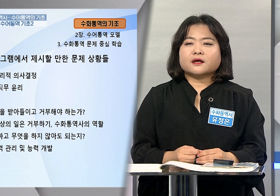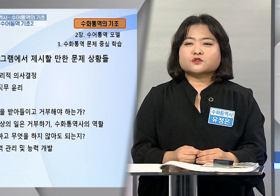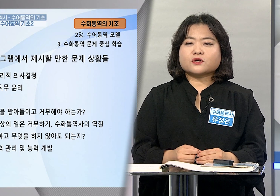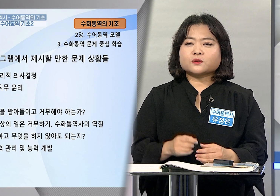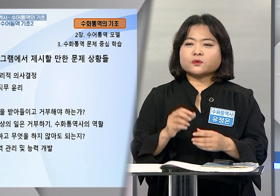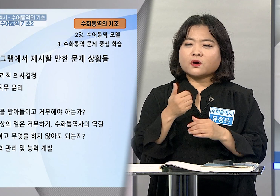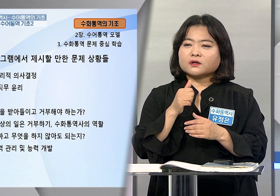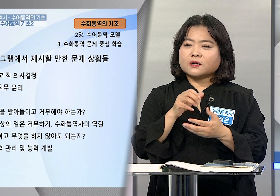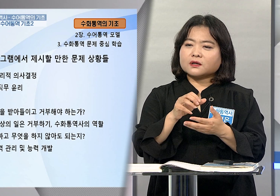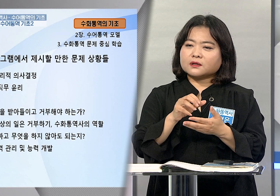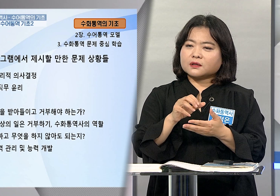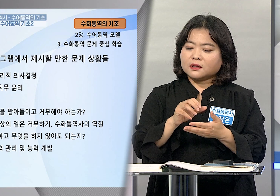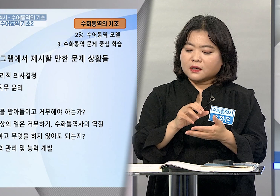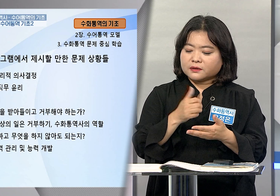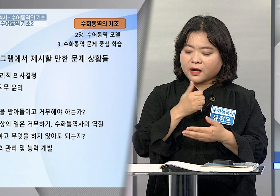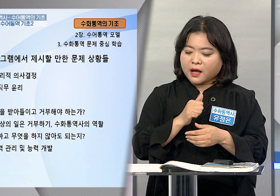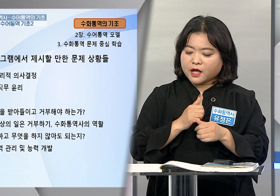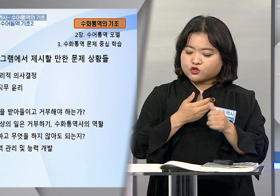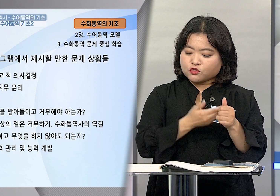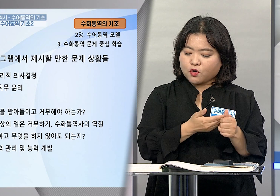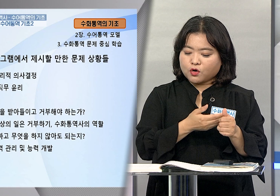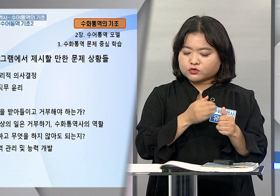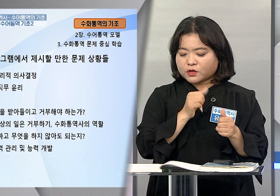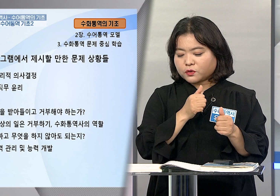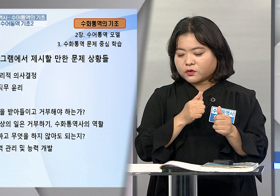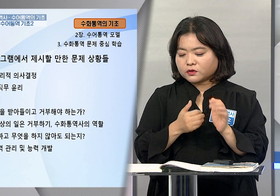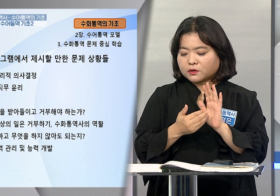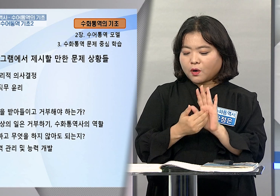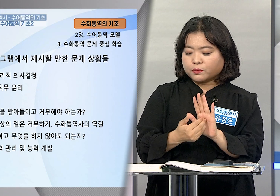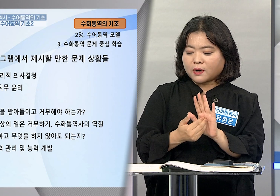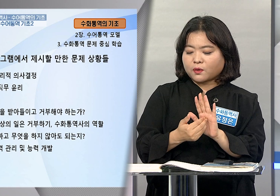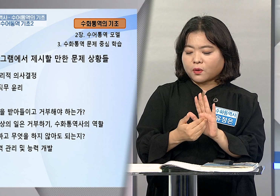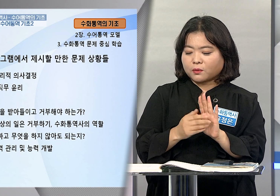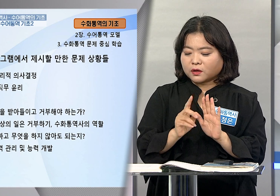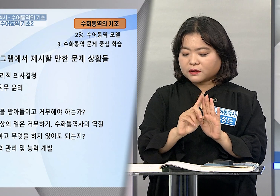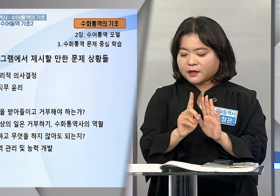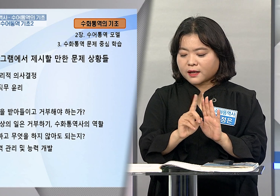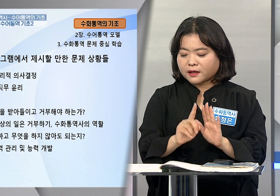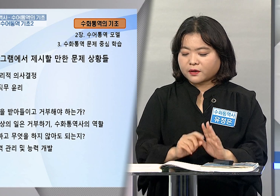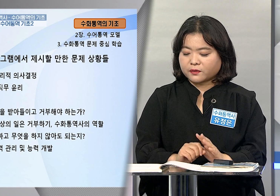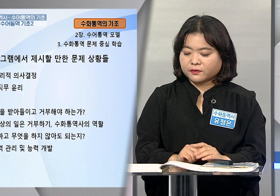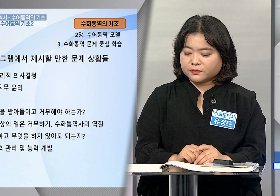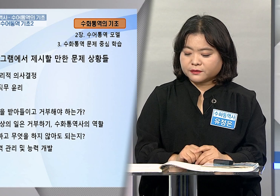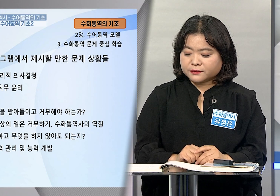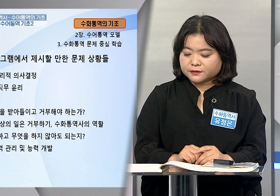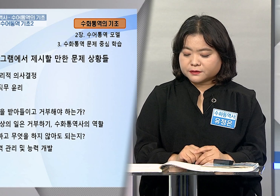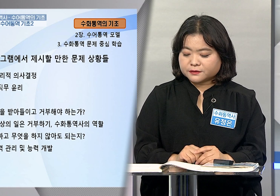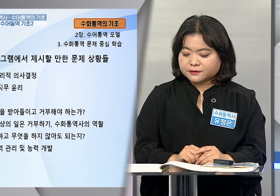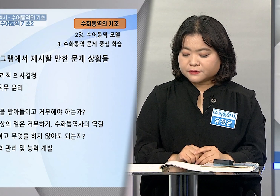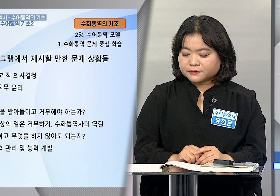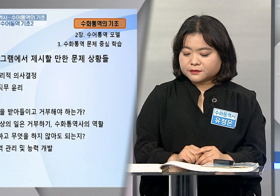수화 통역을 내가 해주고 수화 통역을 거부하고 어떻게 할까요?